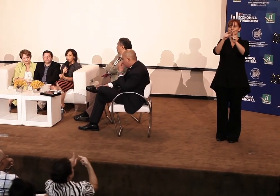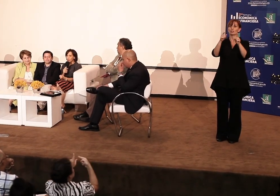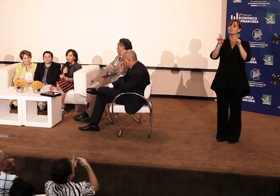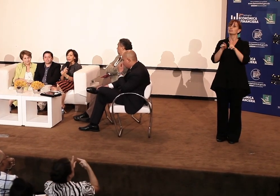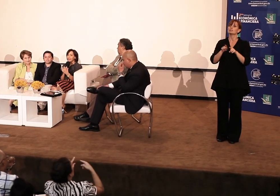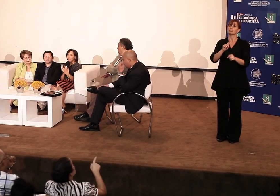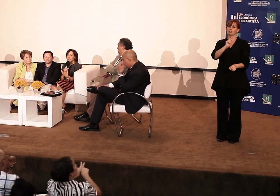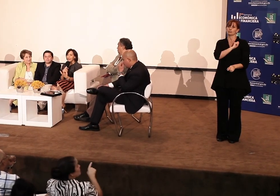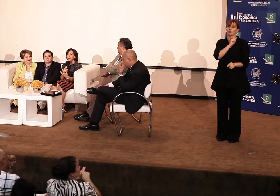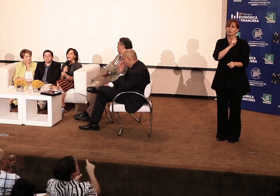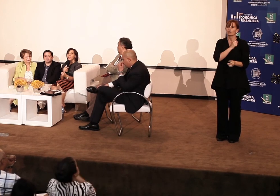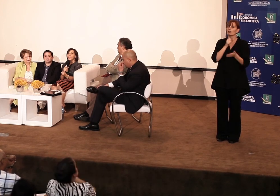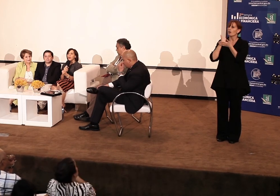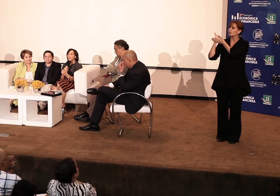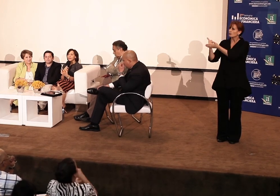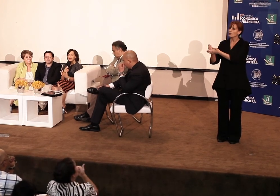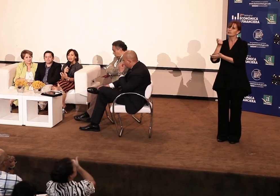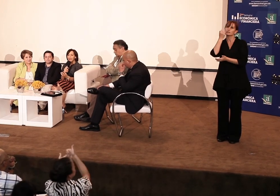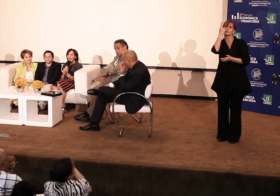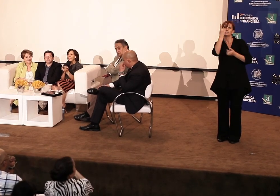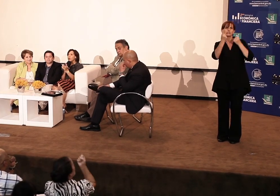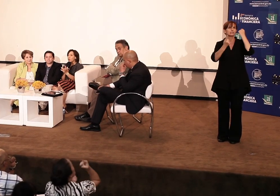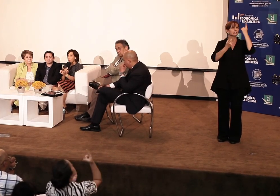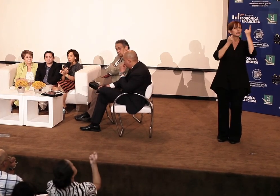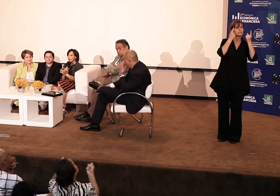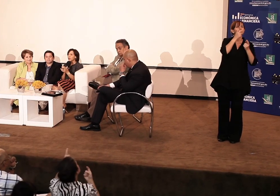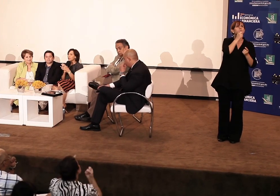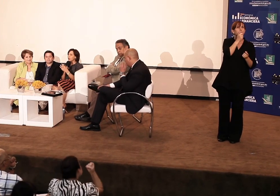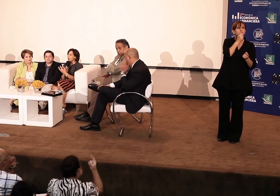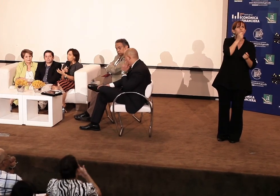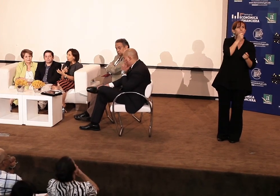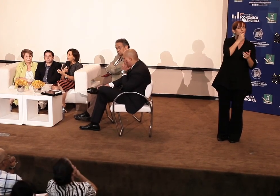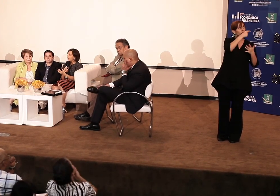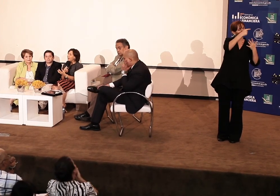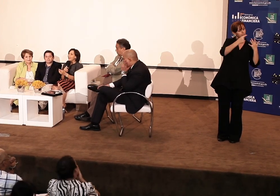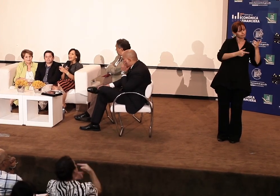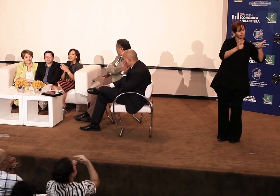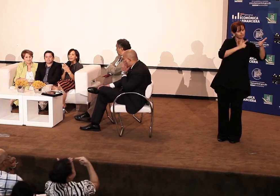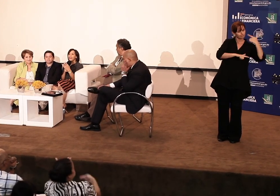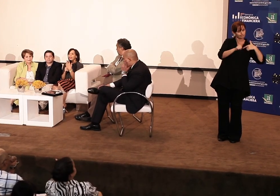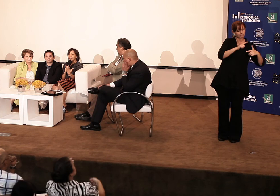ayudó a entender y a comenzar a adecuar nuestro lenguaje